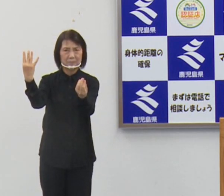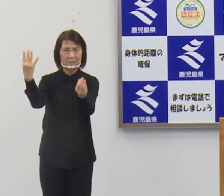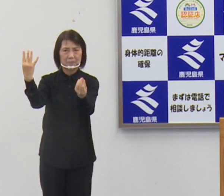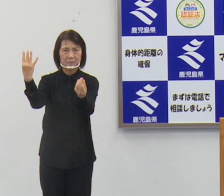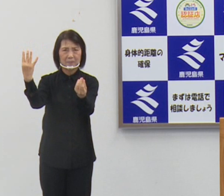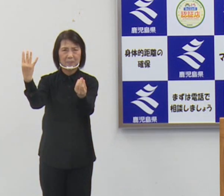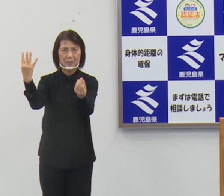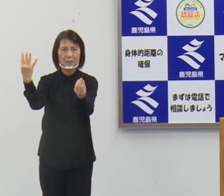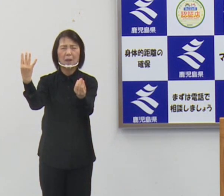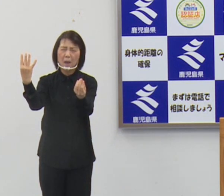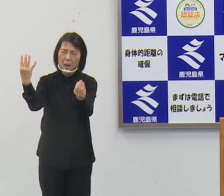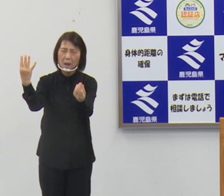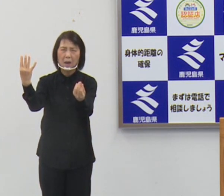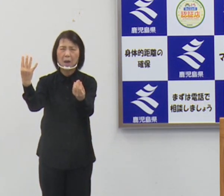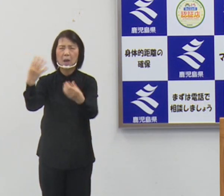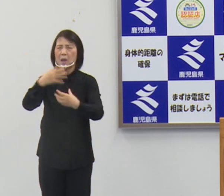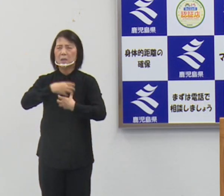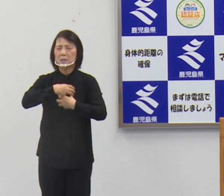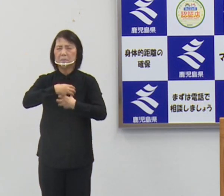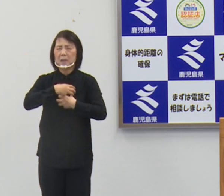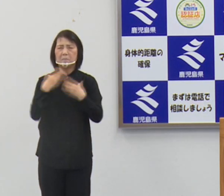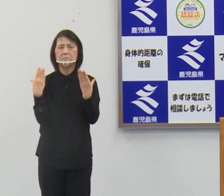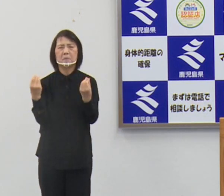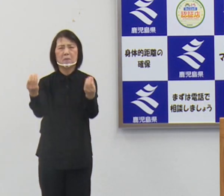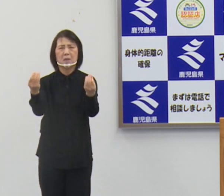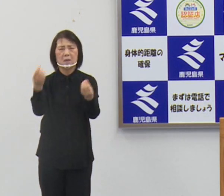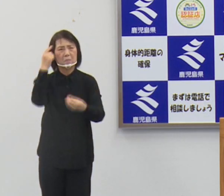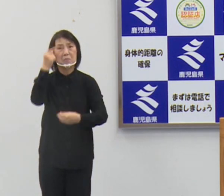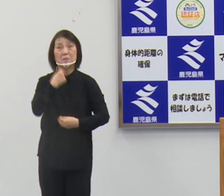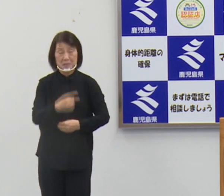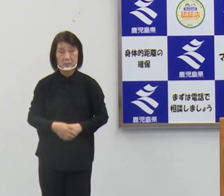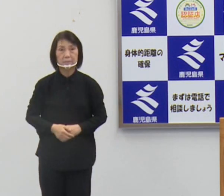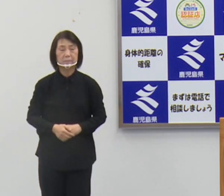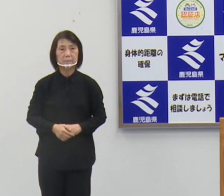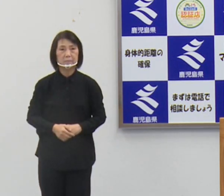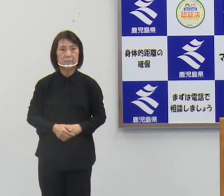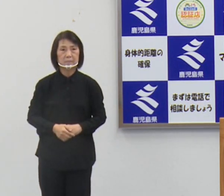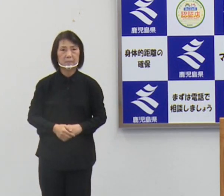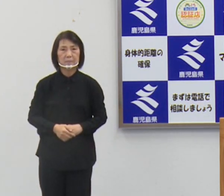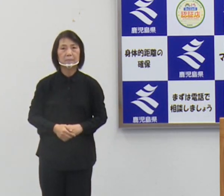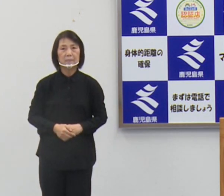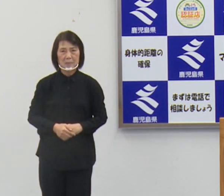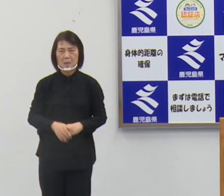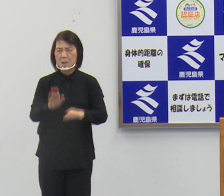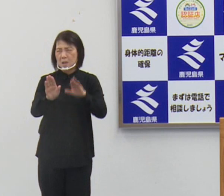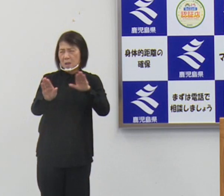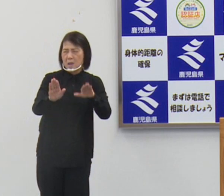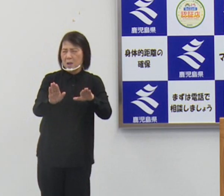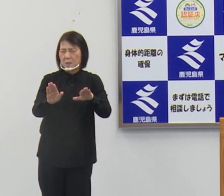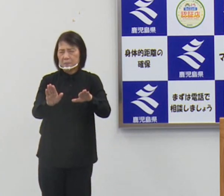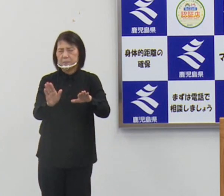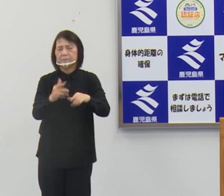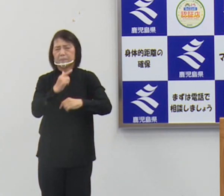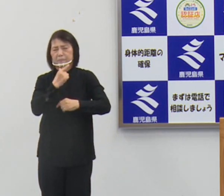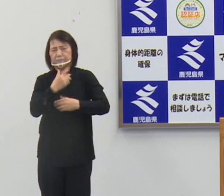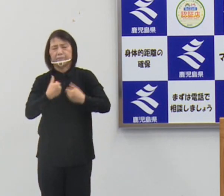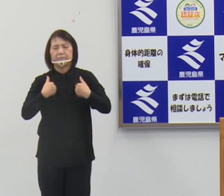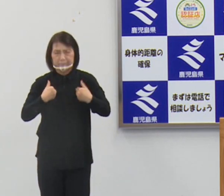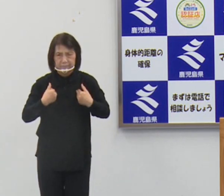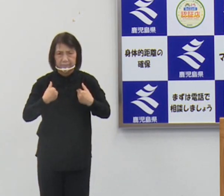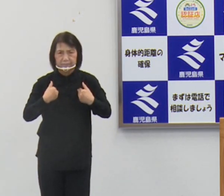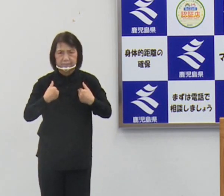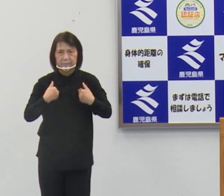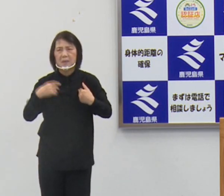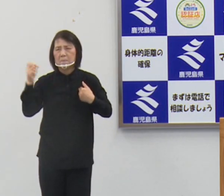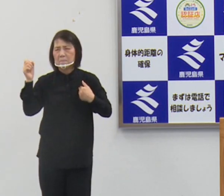して小さな数字ではないと思っております。また少しでも警戒を緩めますと